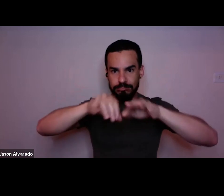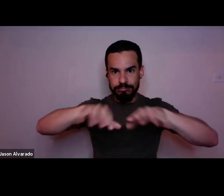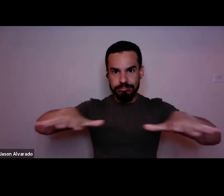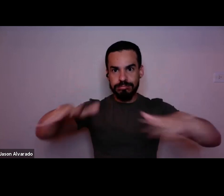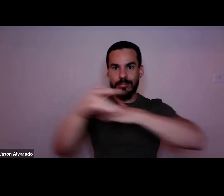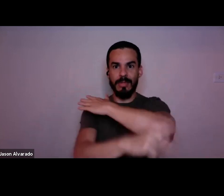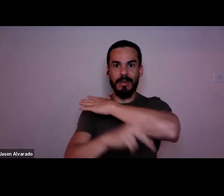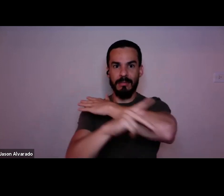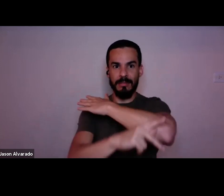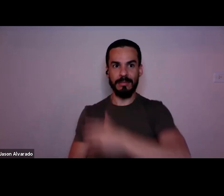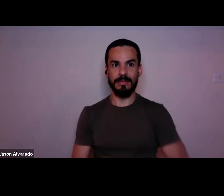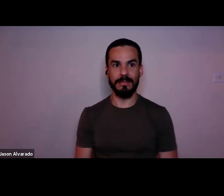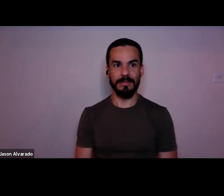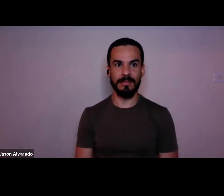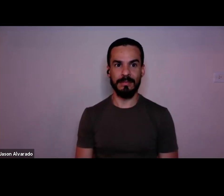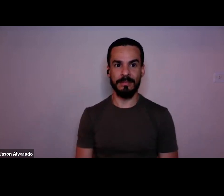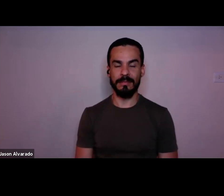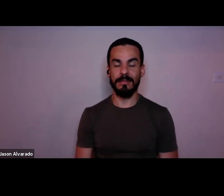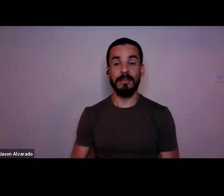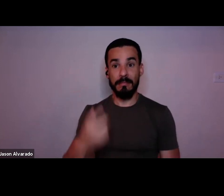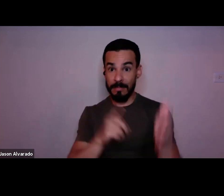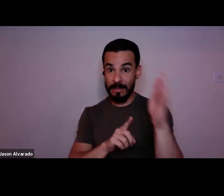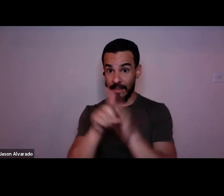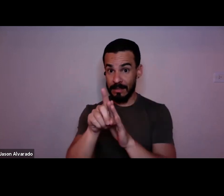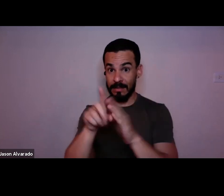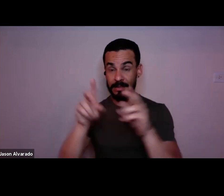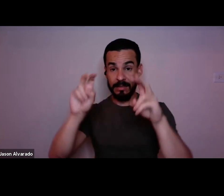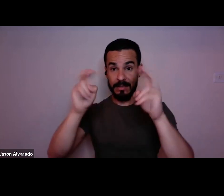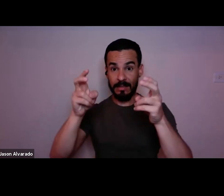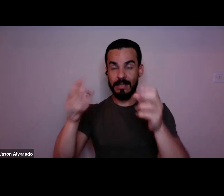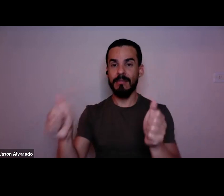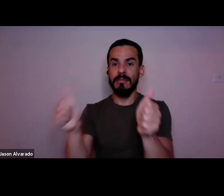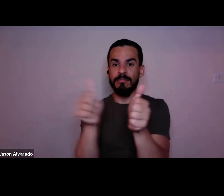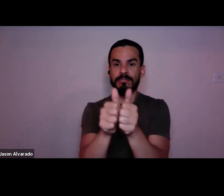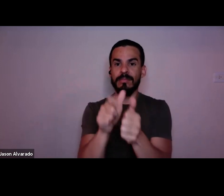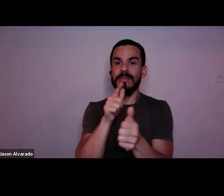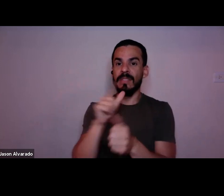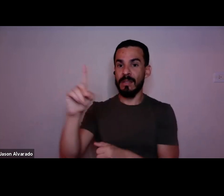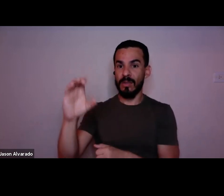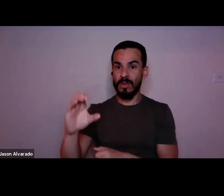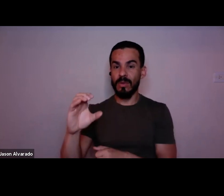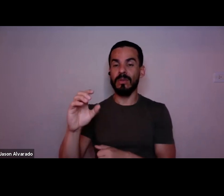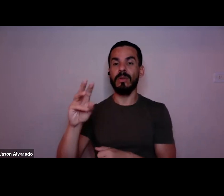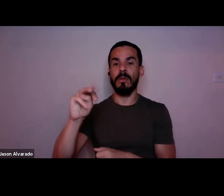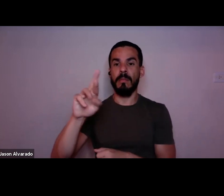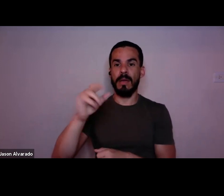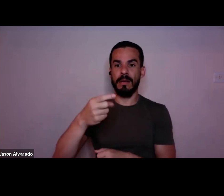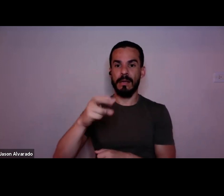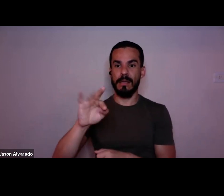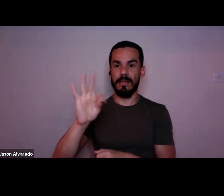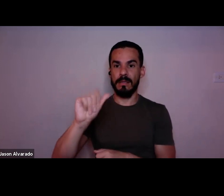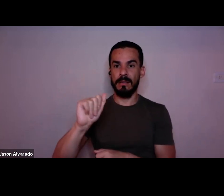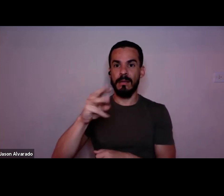nacional para el desarrollo de la temática está con nosotros la doctora Margarita Murillo Gamboa